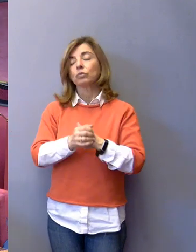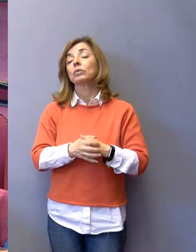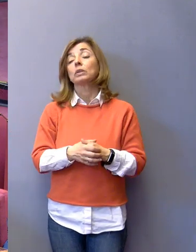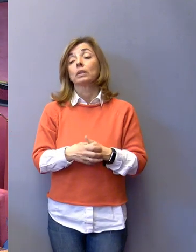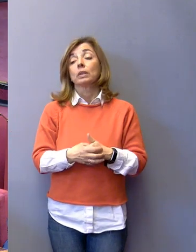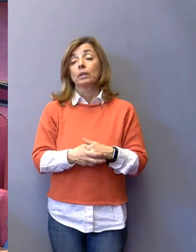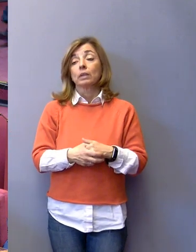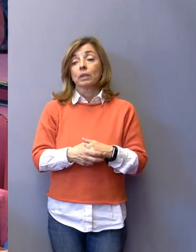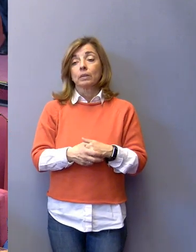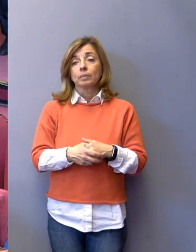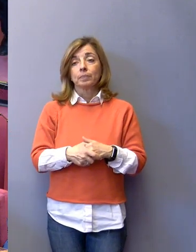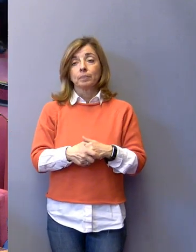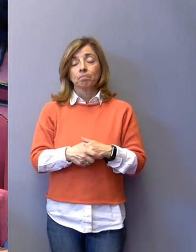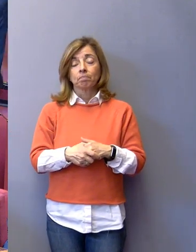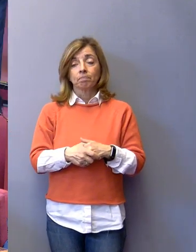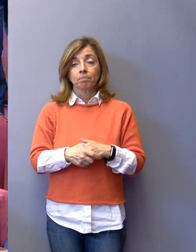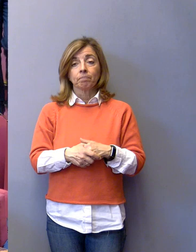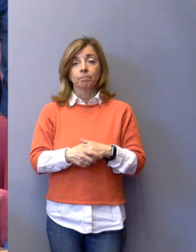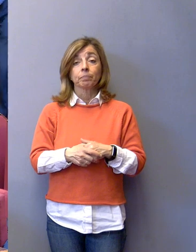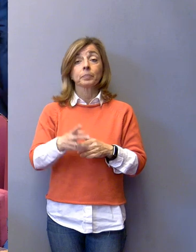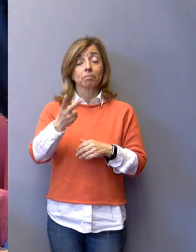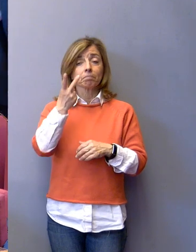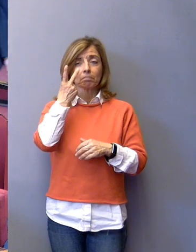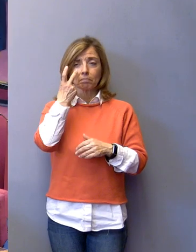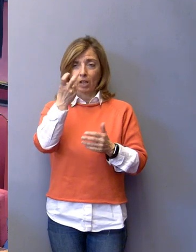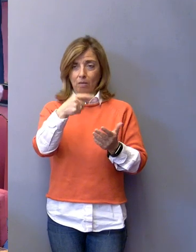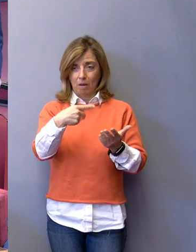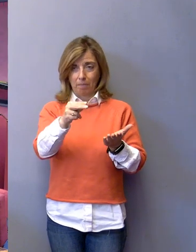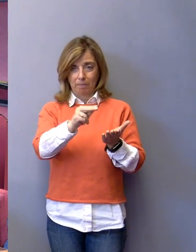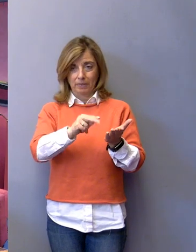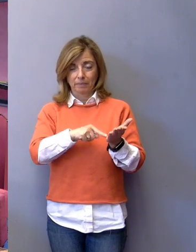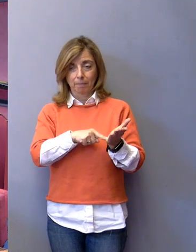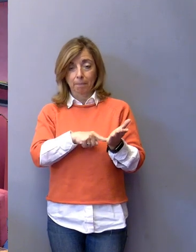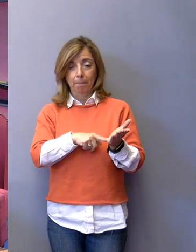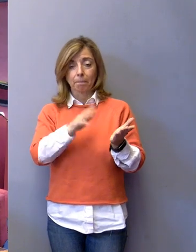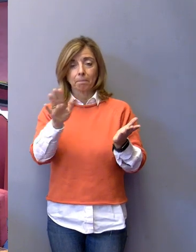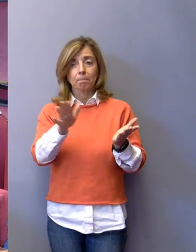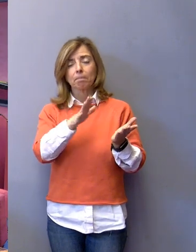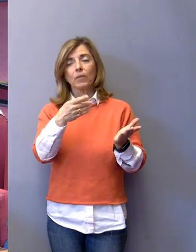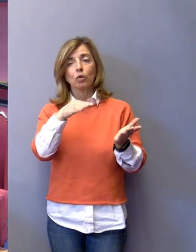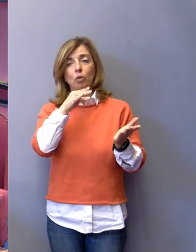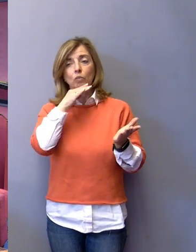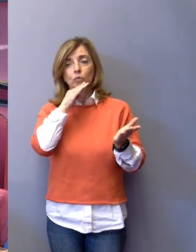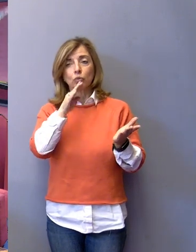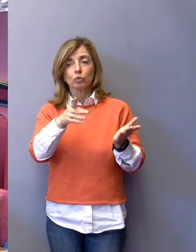vendita tenuto conto che quanto previsto sembra essere carente insufficiente a motivare l'obiettivo ecologico e di compatibilità